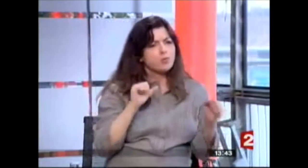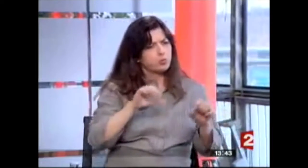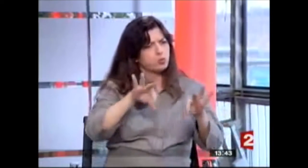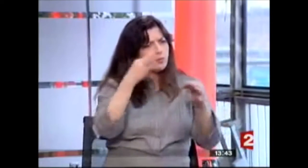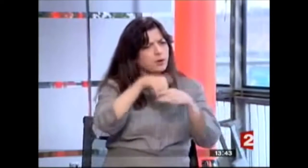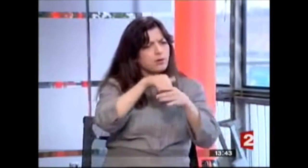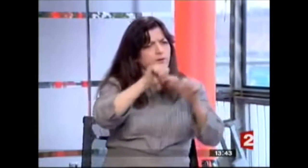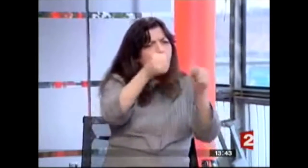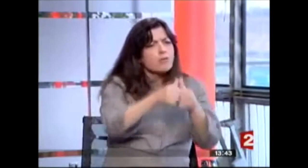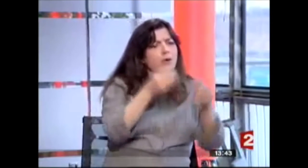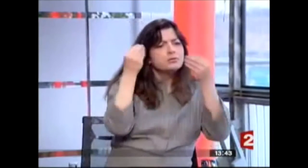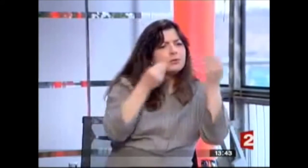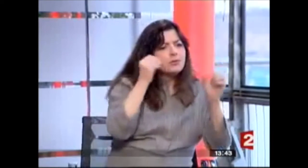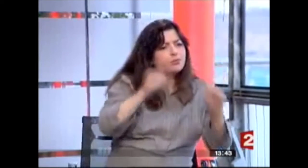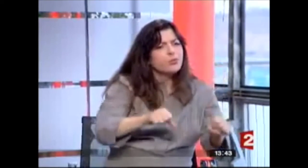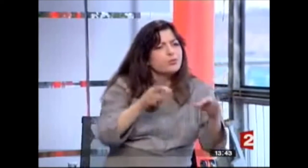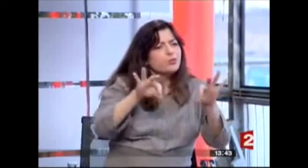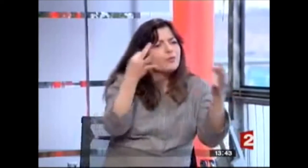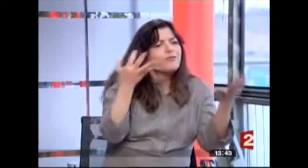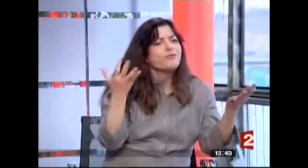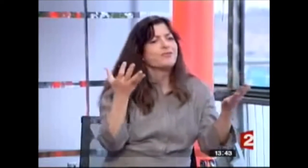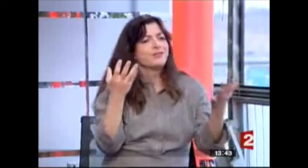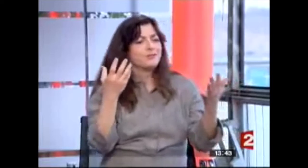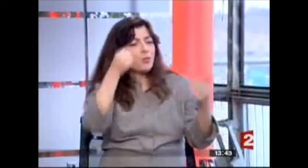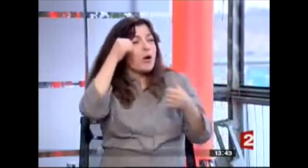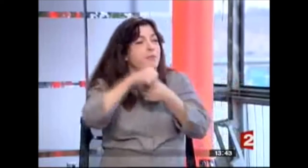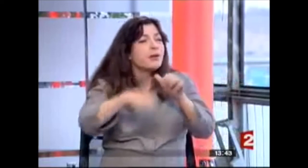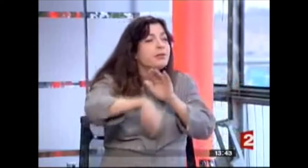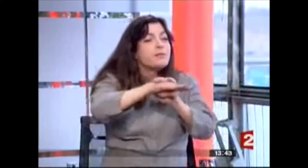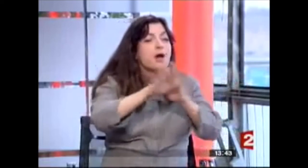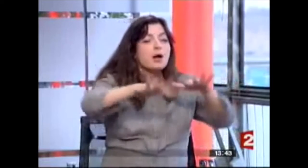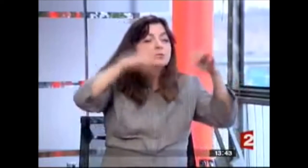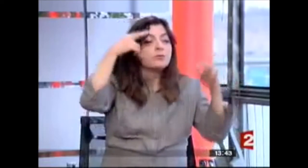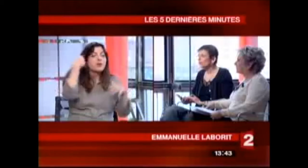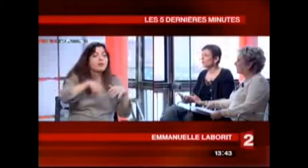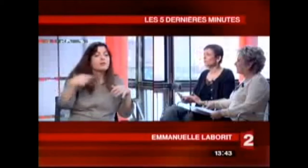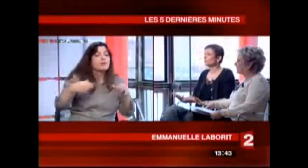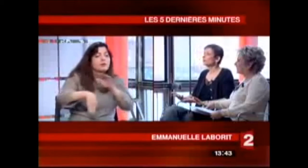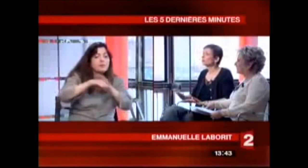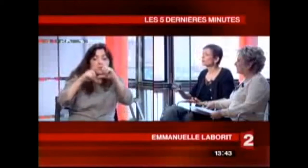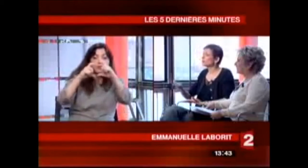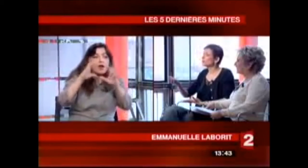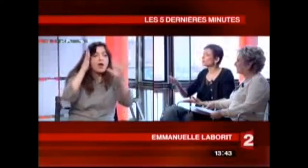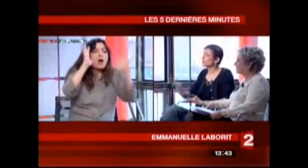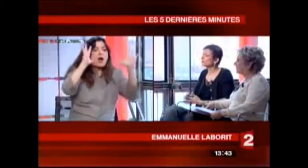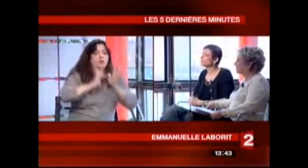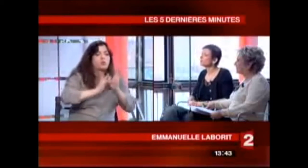Mais c'est pas ça l'important. Pour nous, l'important, c'est d'avoir accès. D'autre part, esthétiquement, je ne vois pas où c'est gênant. Mais au départ, lorsqu'il y a eu les premières fois les médaillons avec